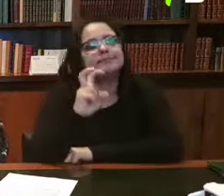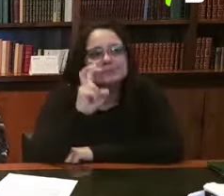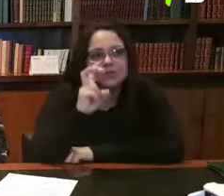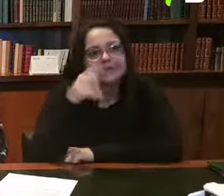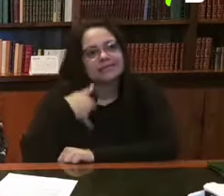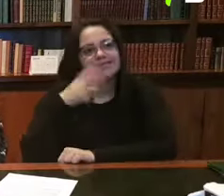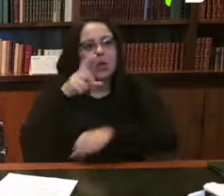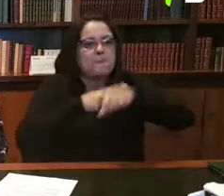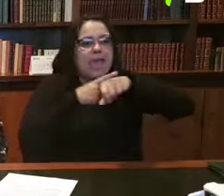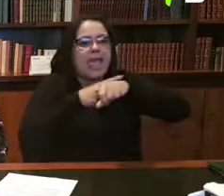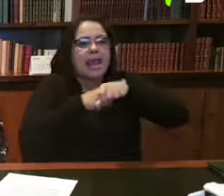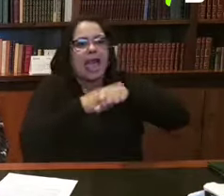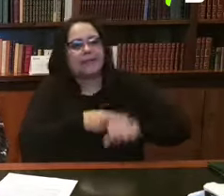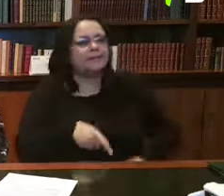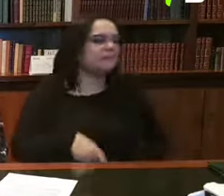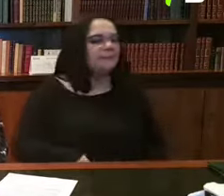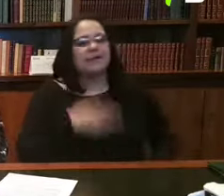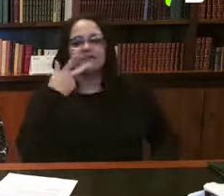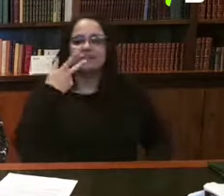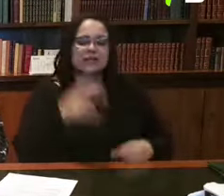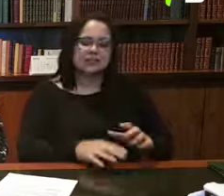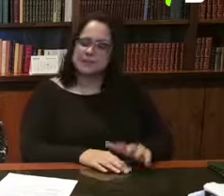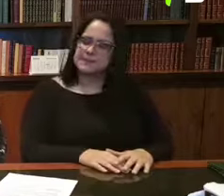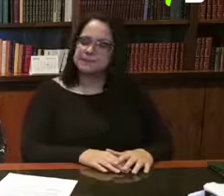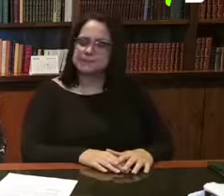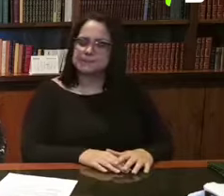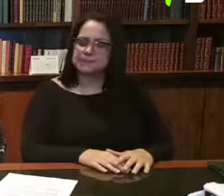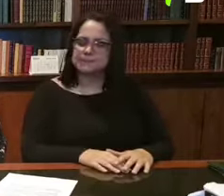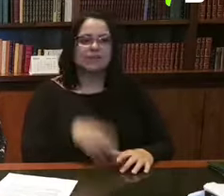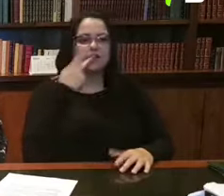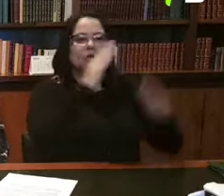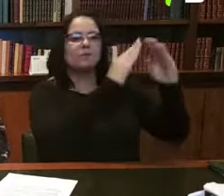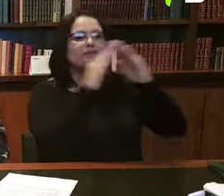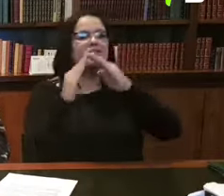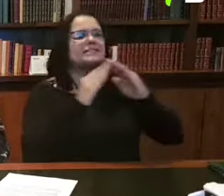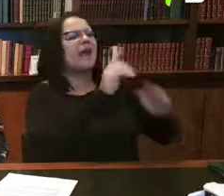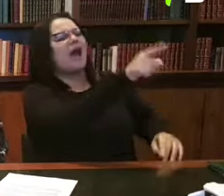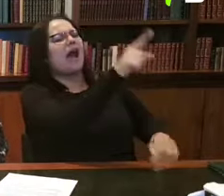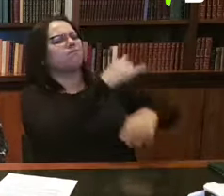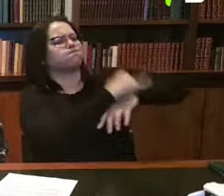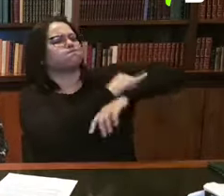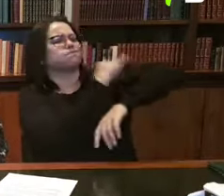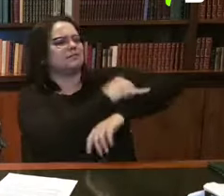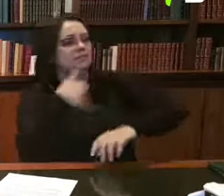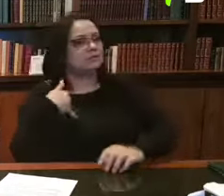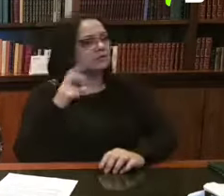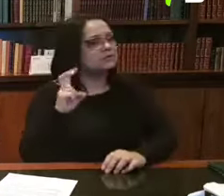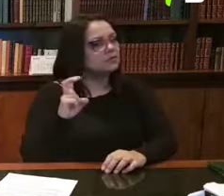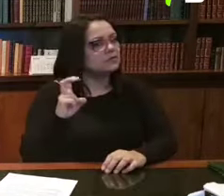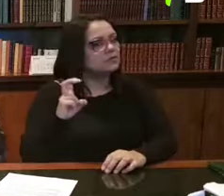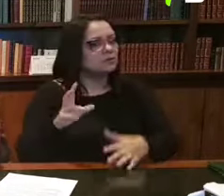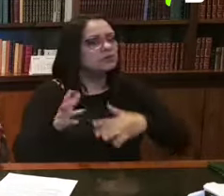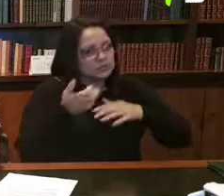revista para ser pelado na rua me referindo a uma uma uma vizinha de gorda olha só consigo